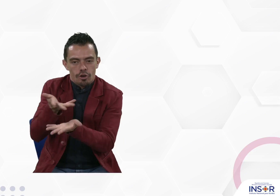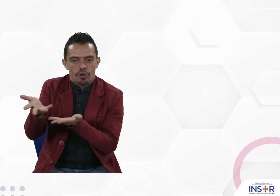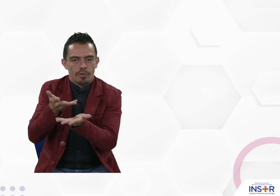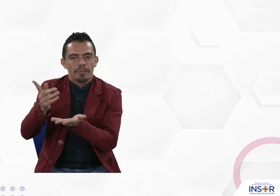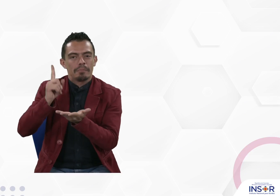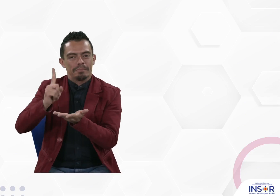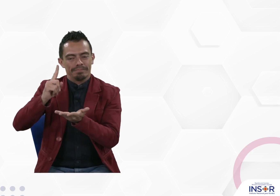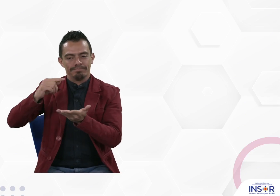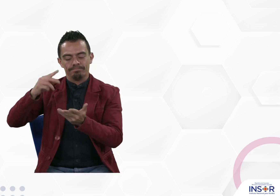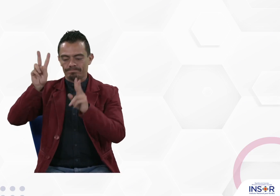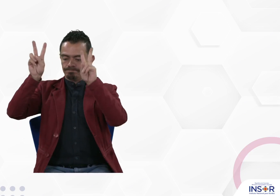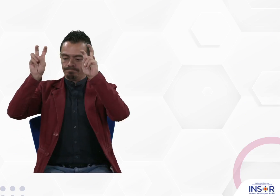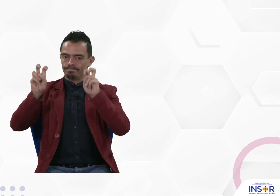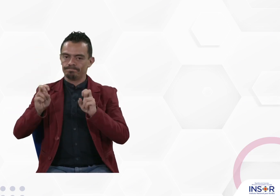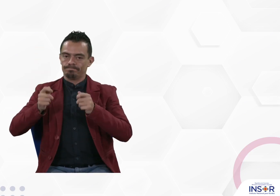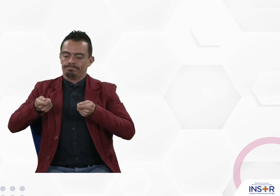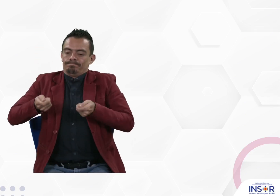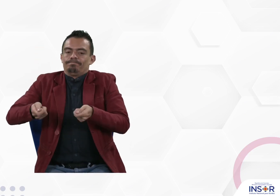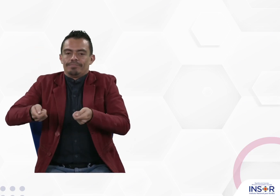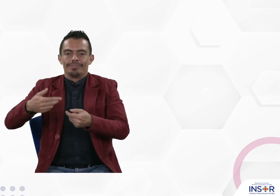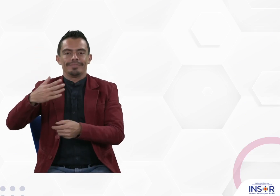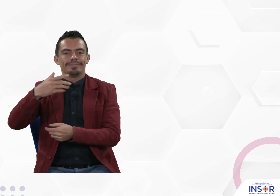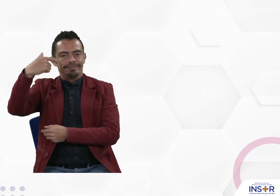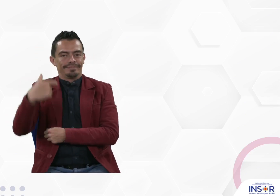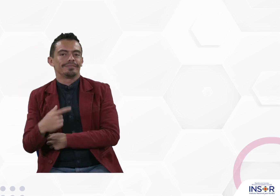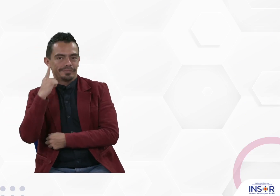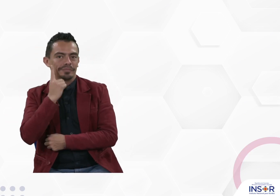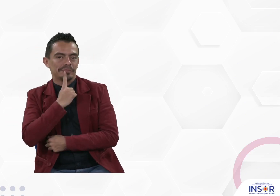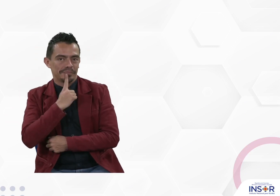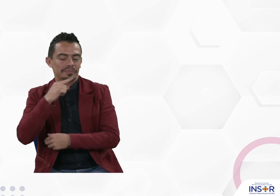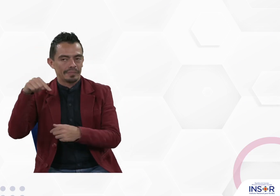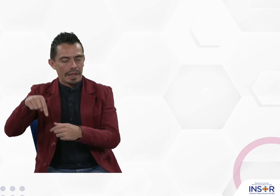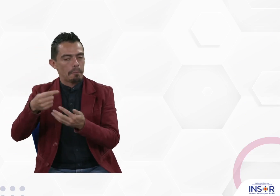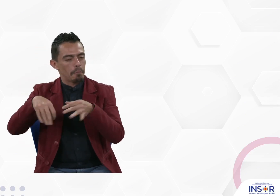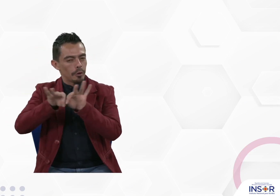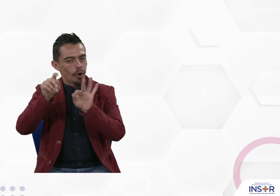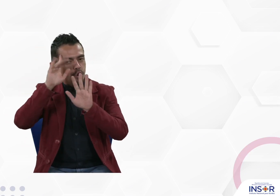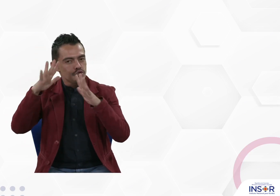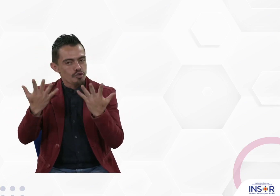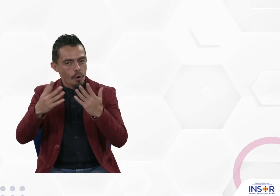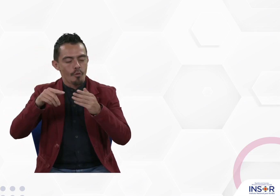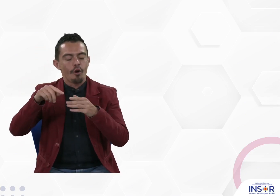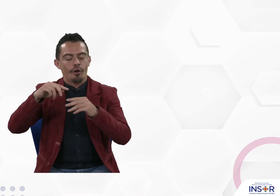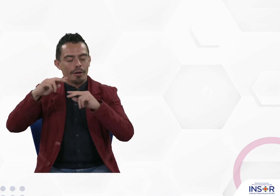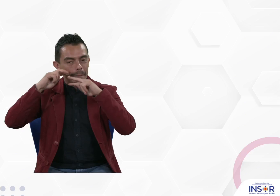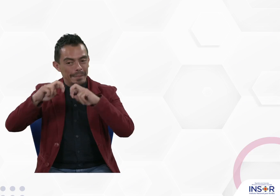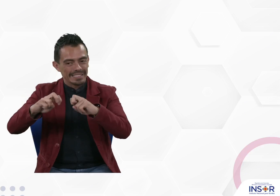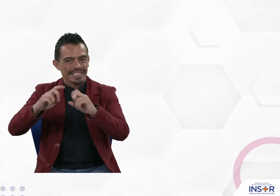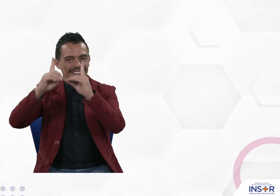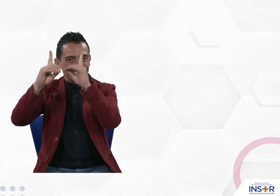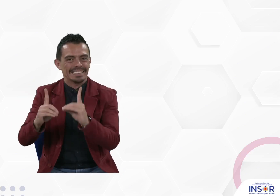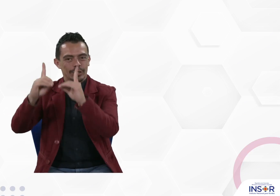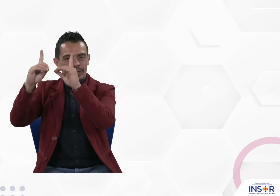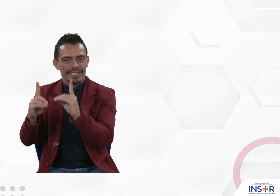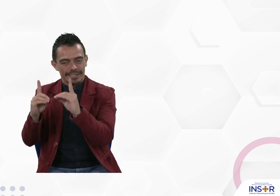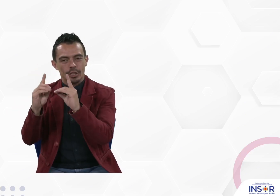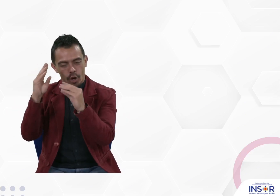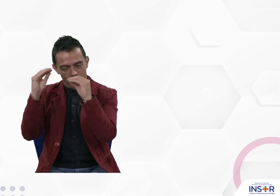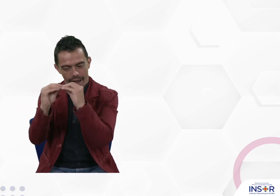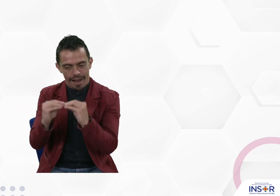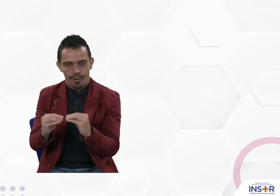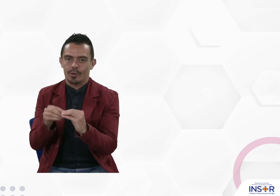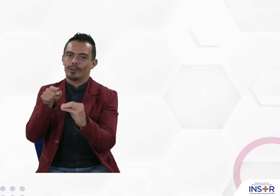ese trabajo en equipo, pero siempre tomando la decisión desde esa postura como investigador sordo, que